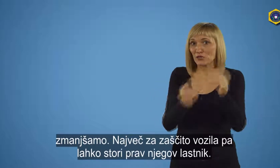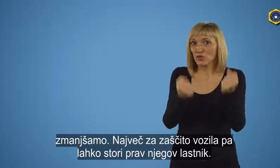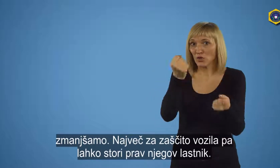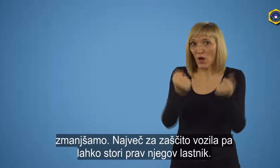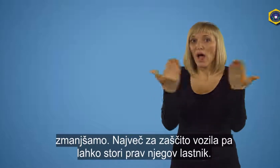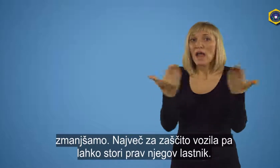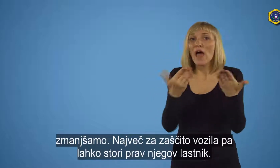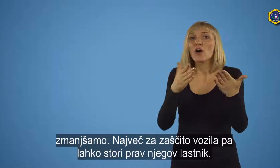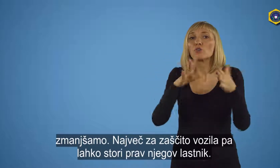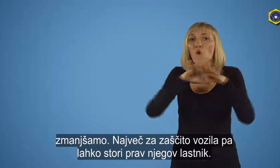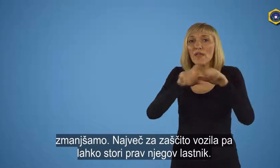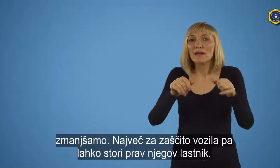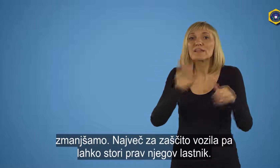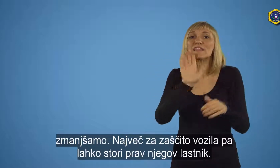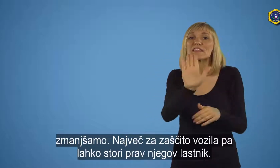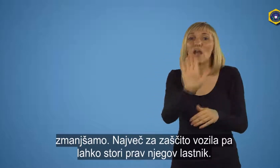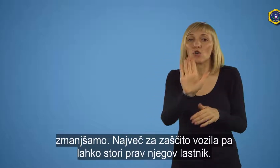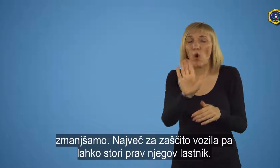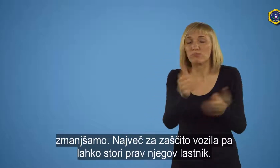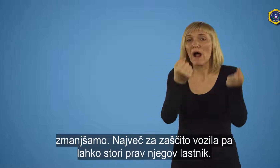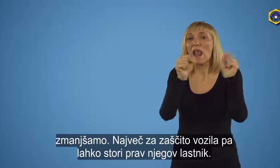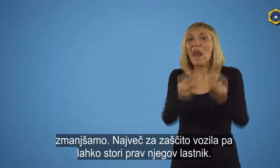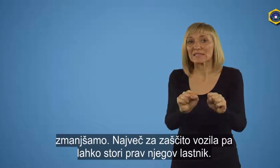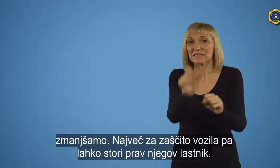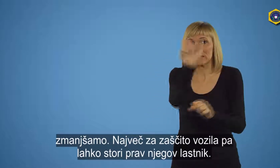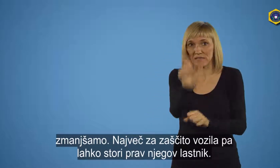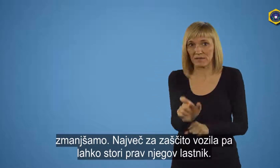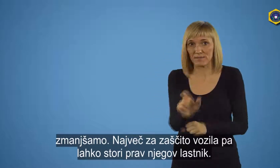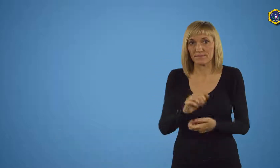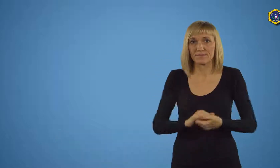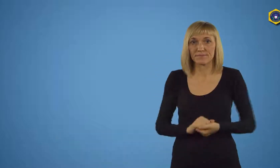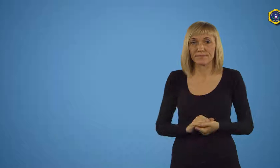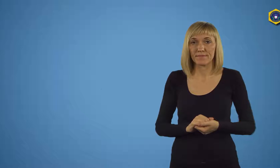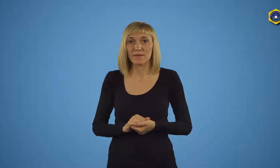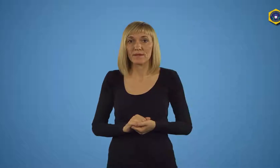Največ za zaščito vozila pa lahko stori prav njegov lastnik.